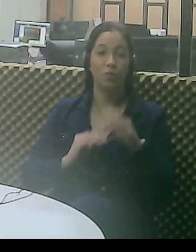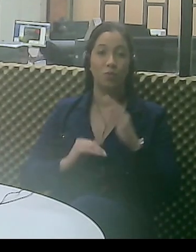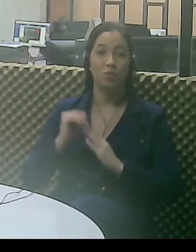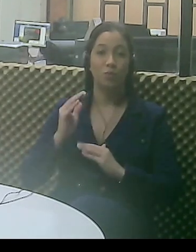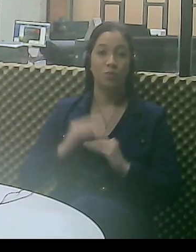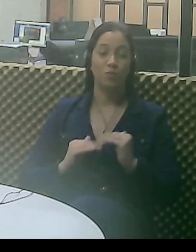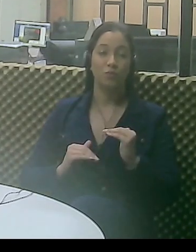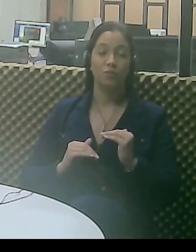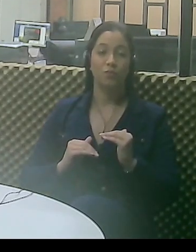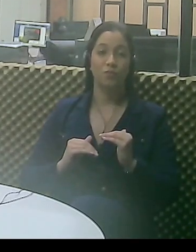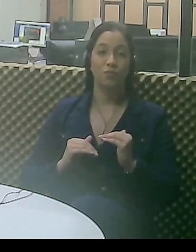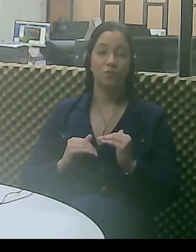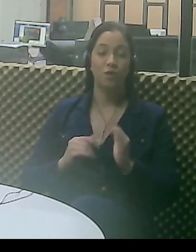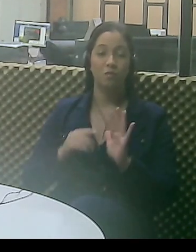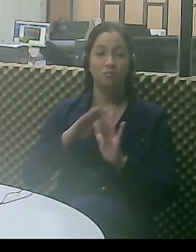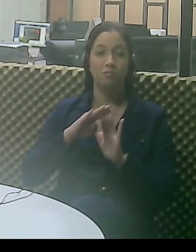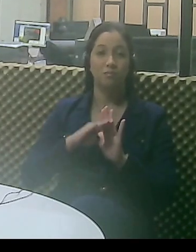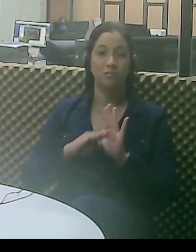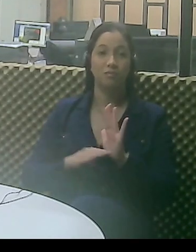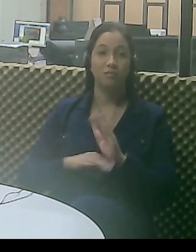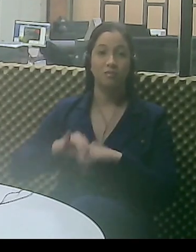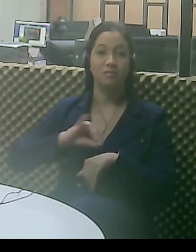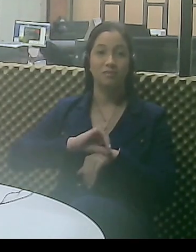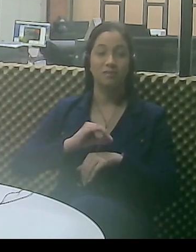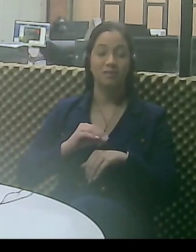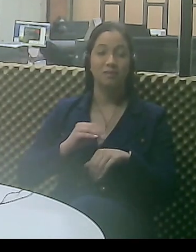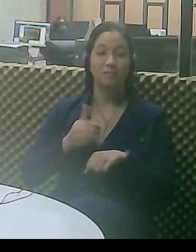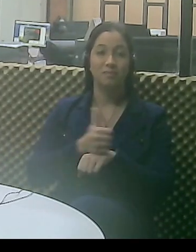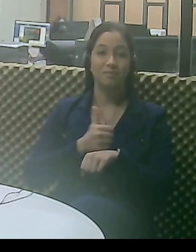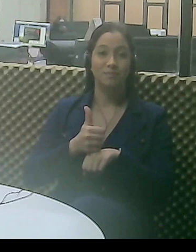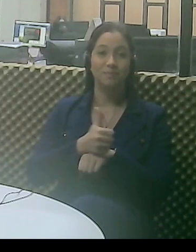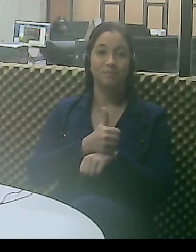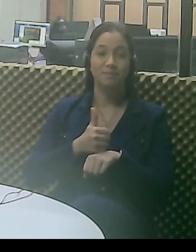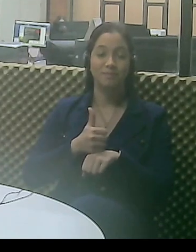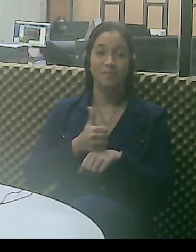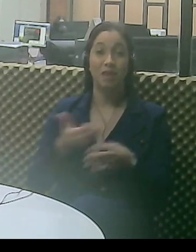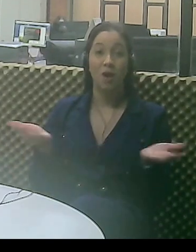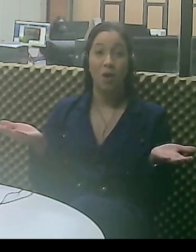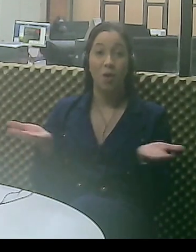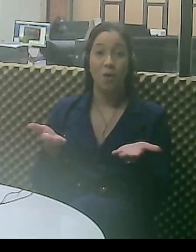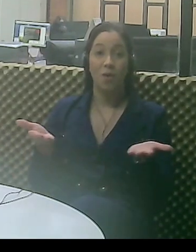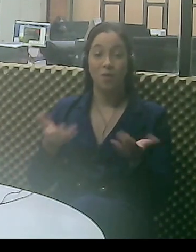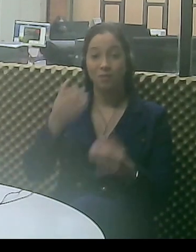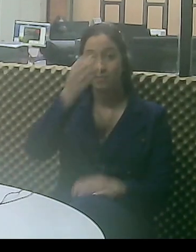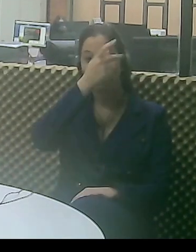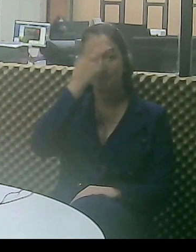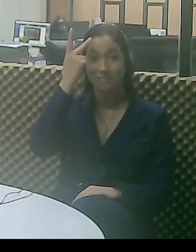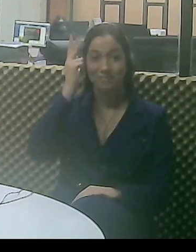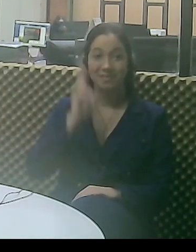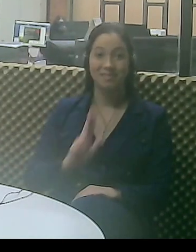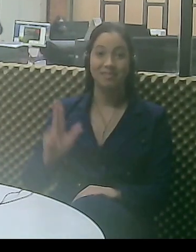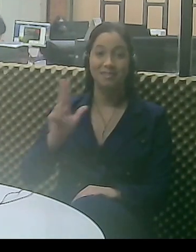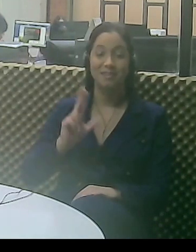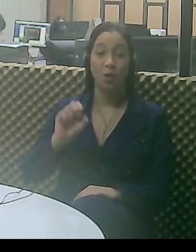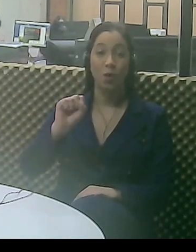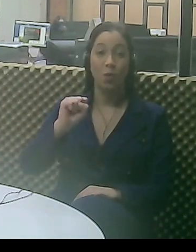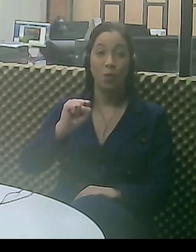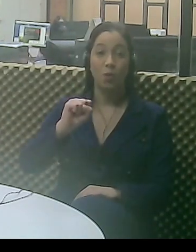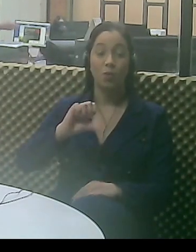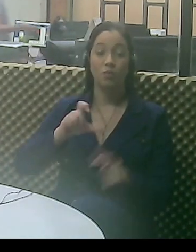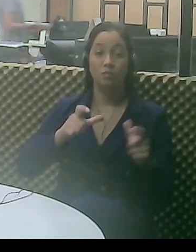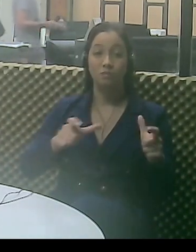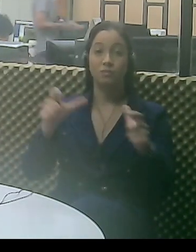em destaque neste mês nos centros profissionalizantes. Atualmente, a Prefeitura de Uberlândia mantém 8 unidades